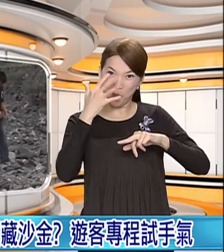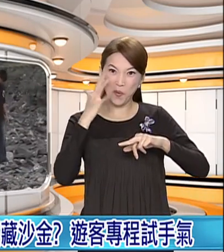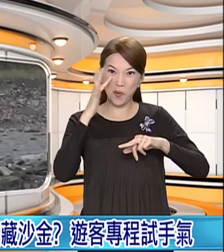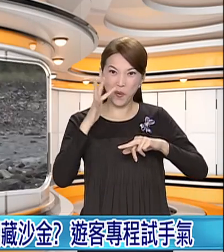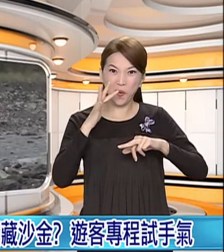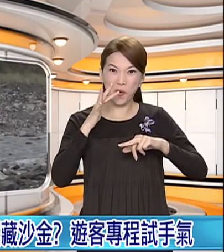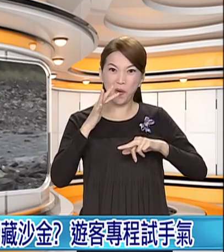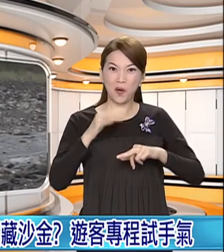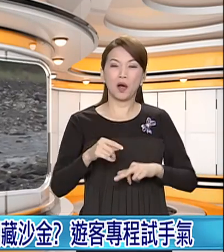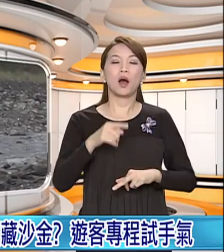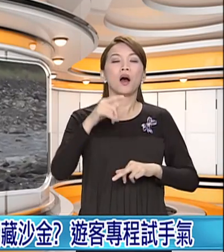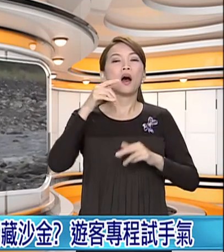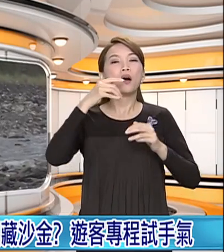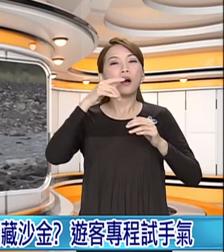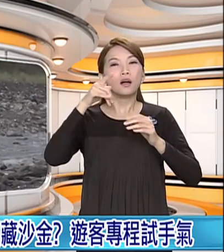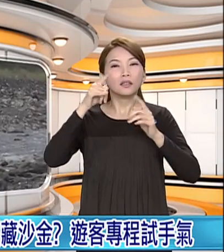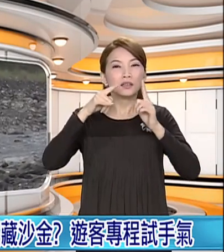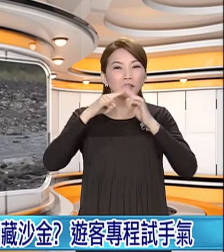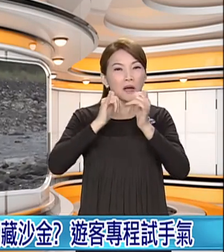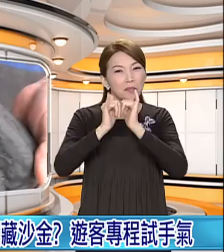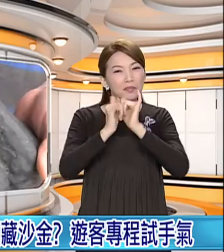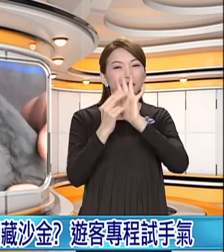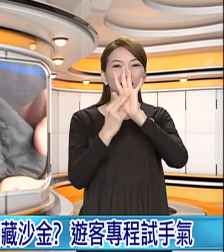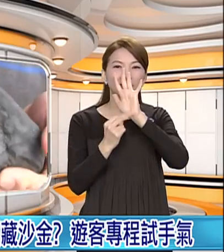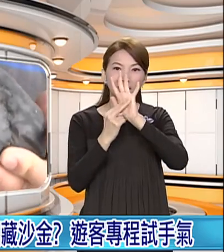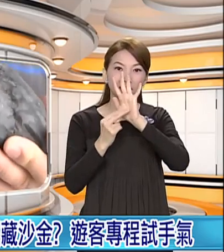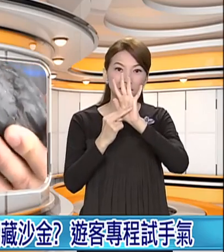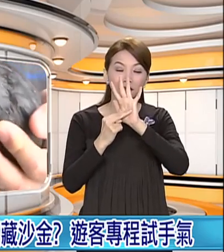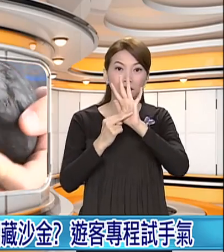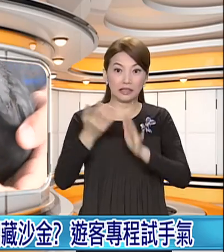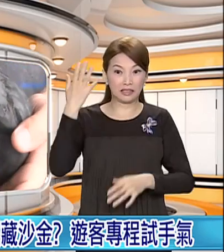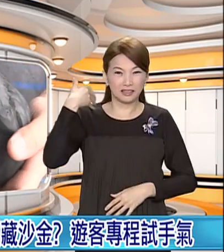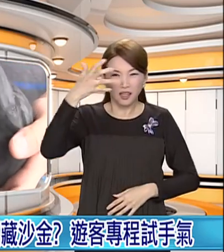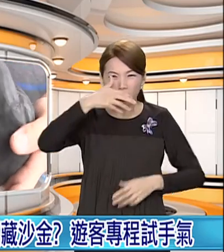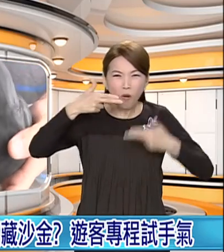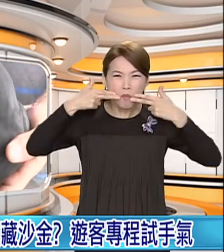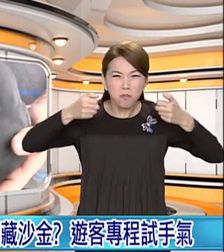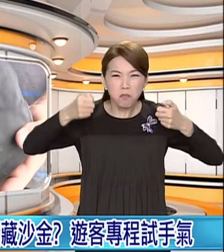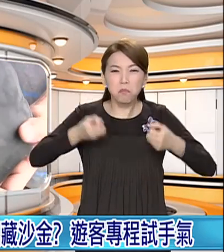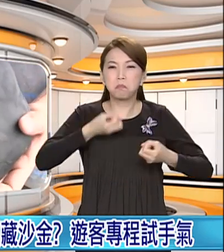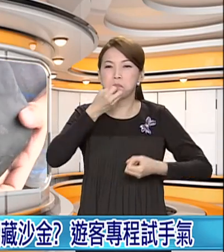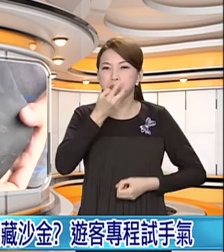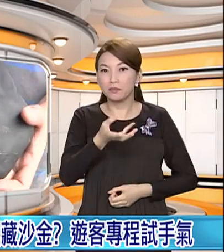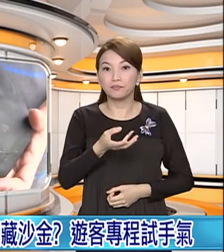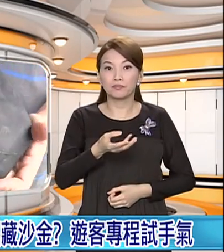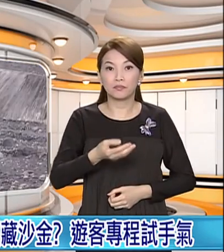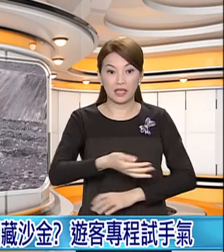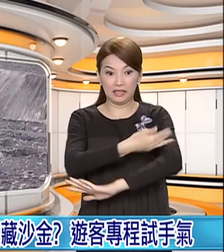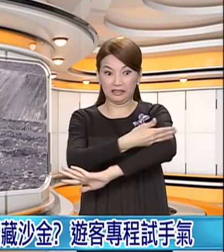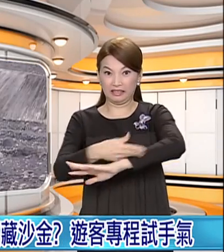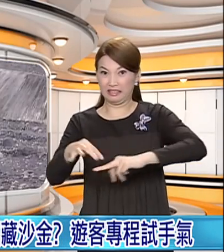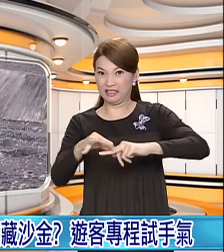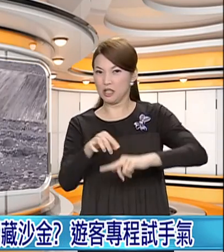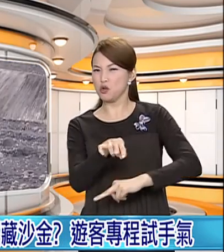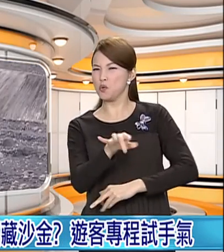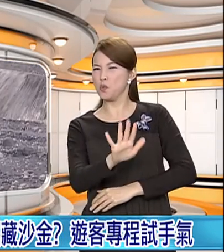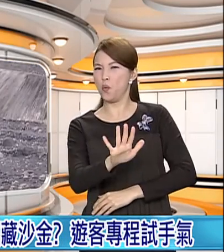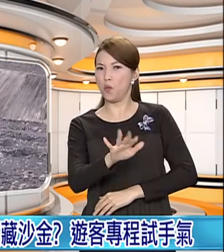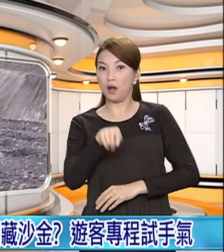史当中，确实是有提到过瓦鲁斯有金矿。而这样的消息一